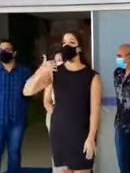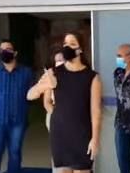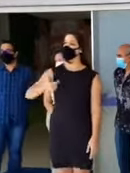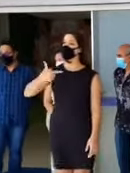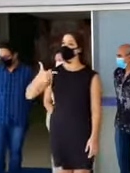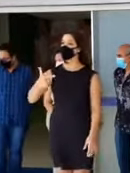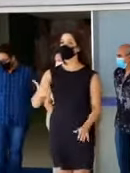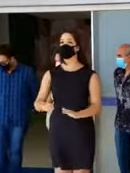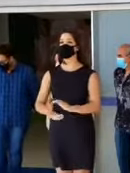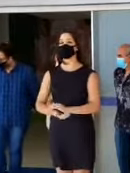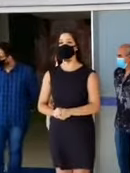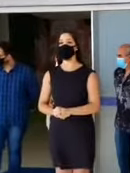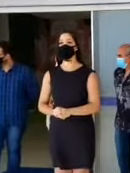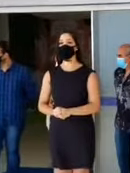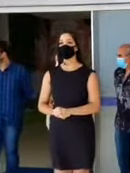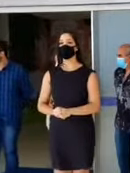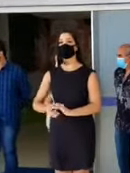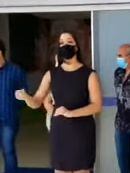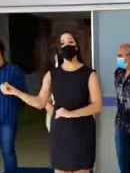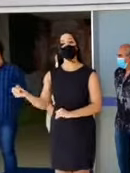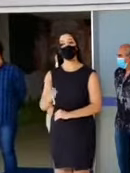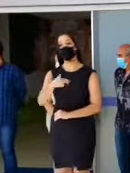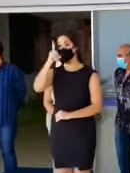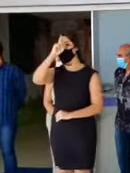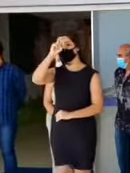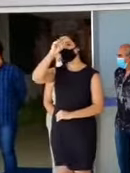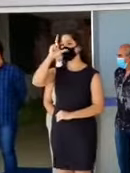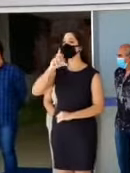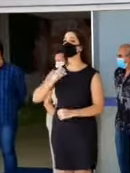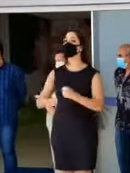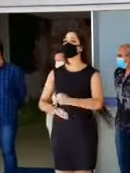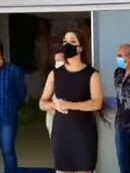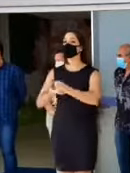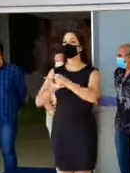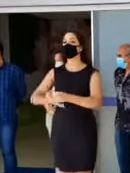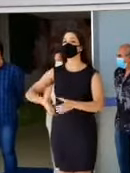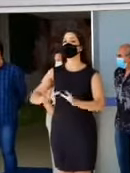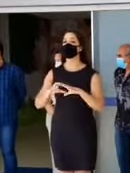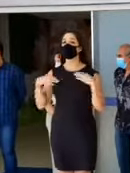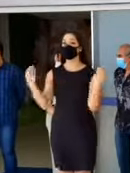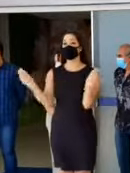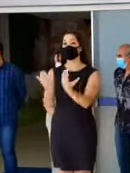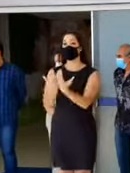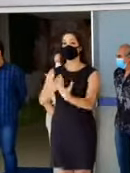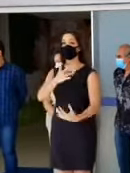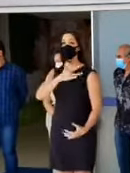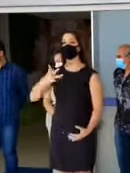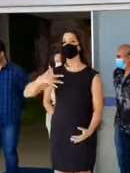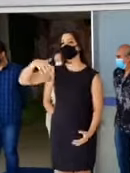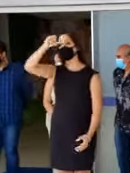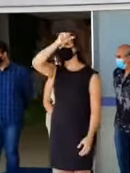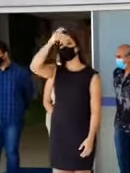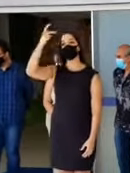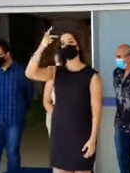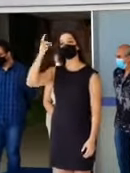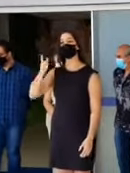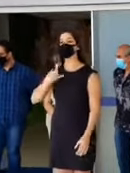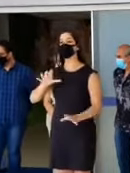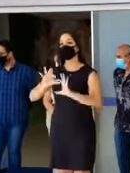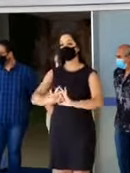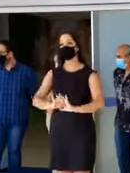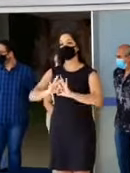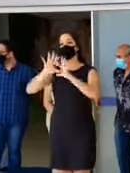idade. Esta nova unidade conta com o apoio do Conselho Municipal de Saúde e tem o aval dos